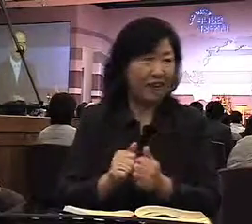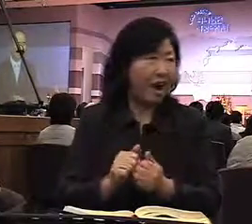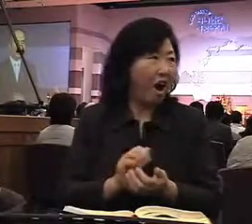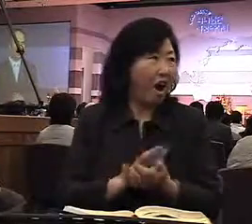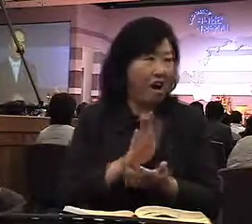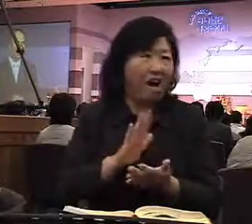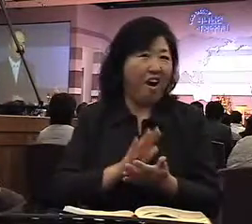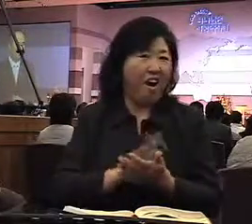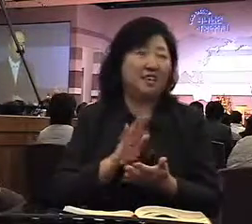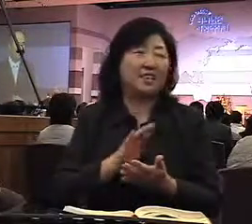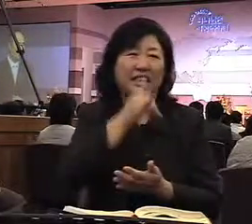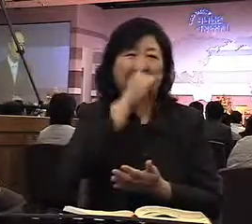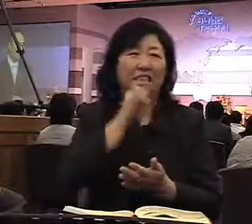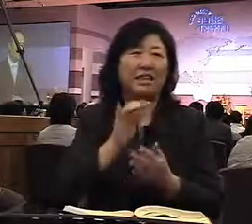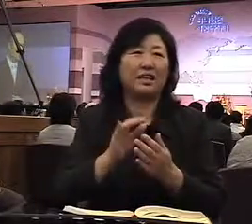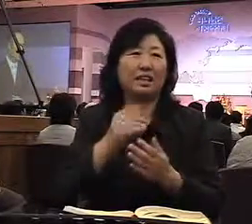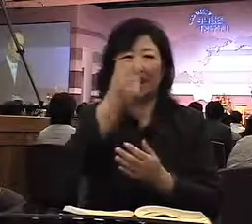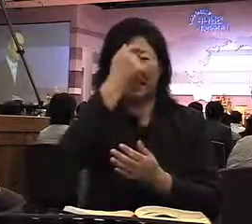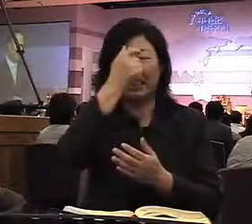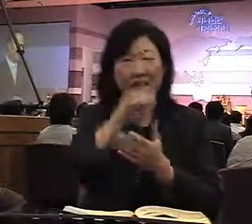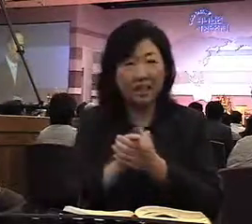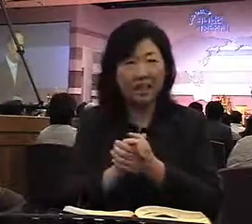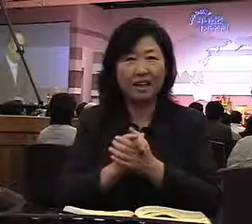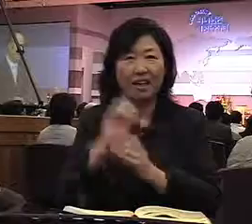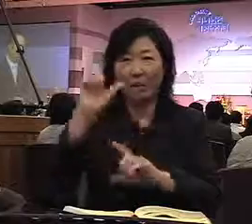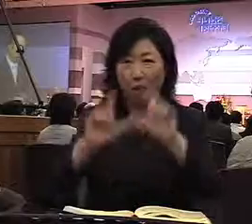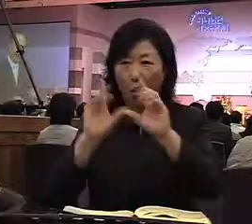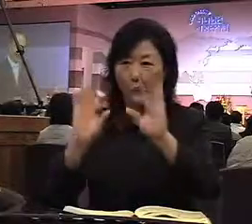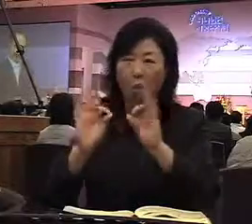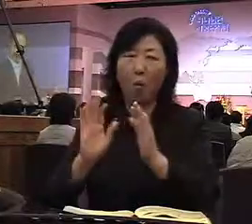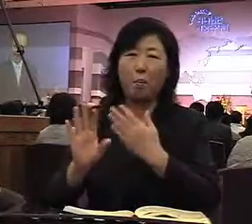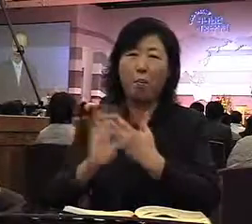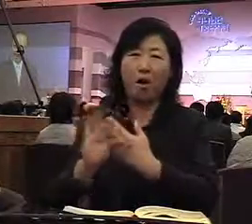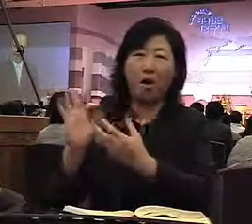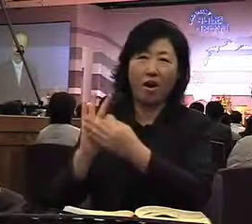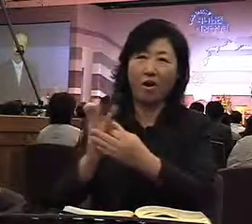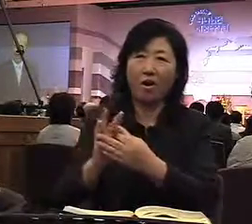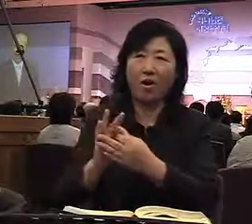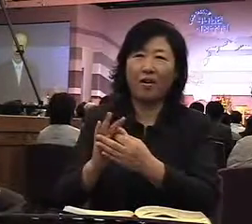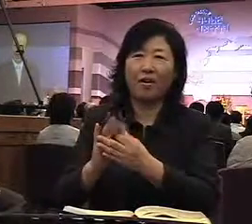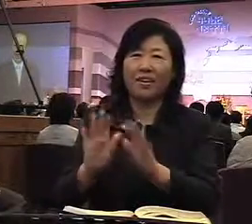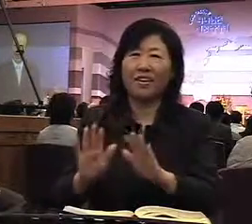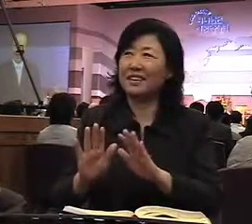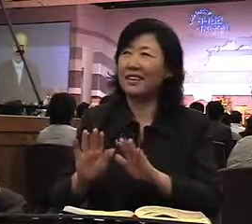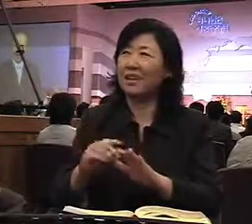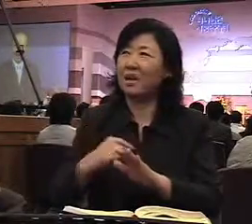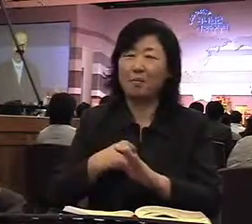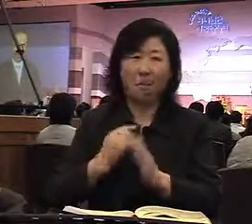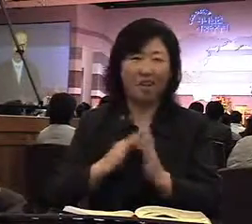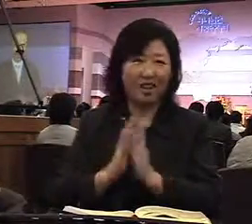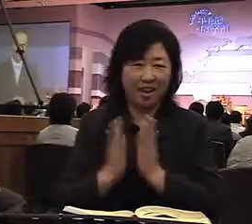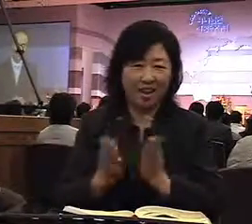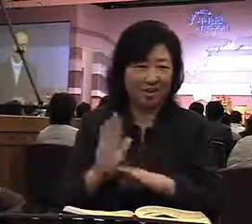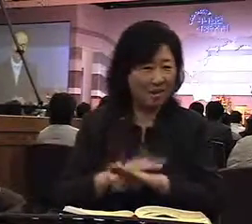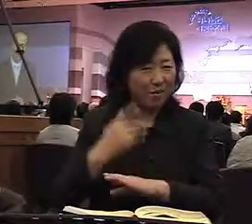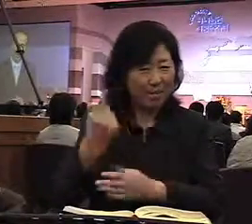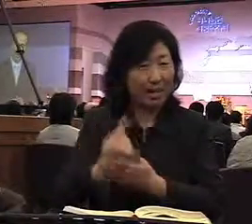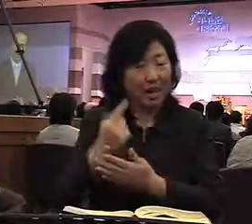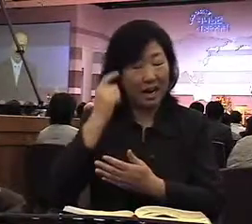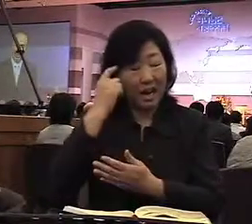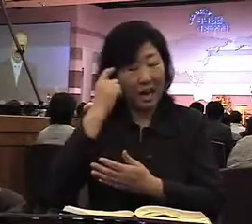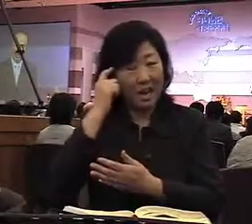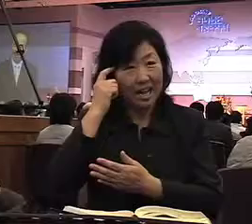오픈거렸고 기도하는 모습들을 보면서 평생 기도하는 모습을 보면서 이거 내가 오늘 잘못 왔나 그런 생각이 들었습니다. 사실